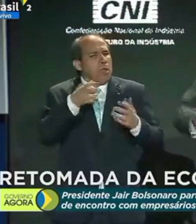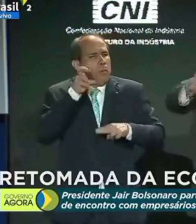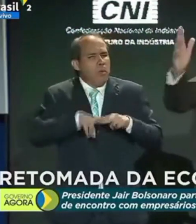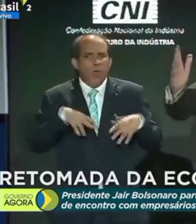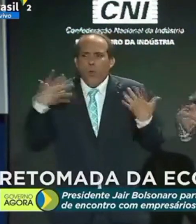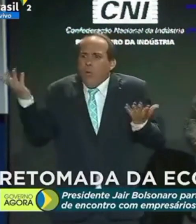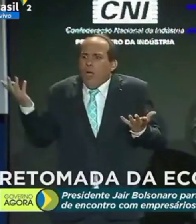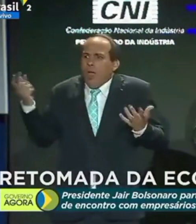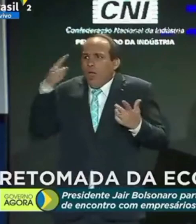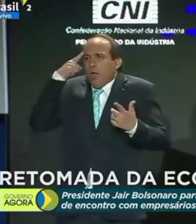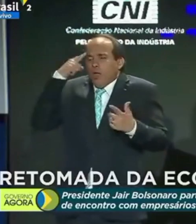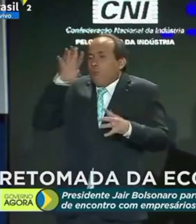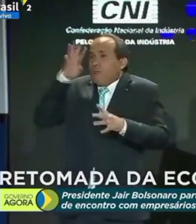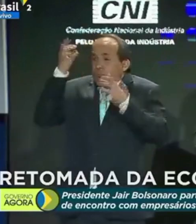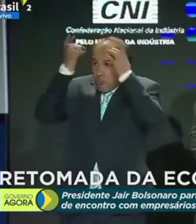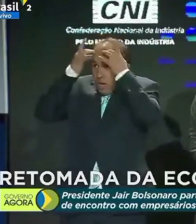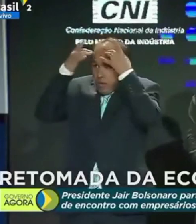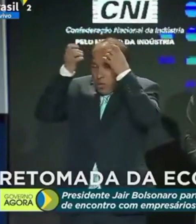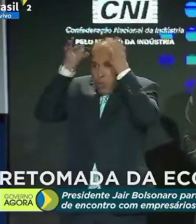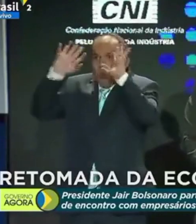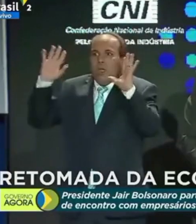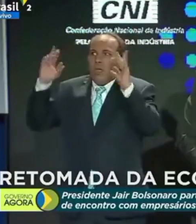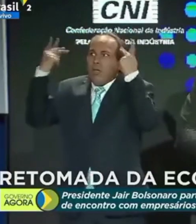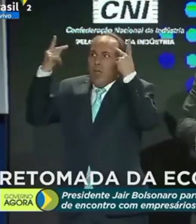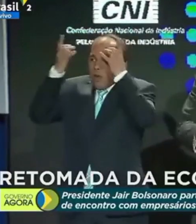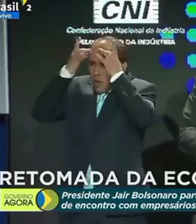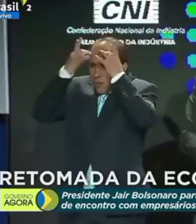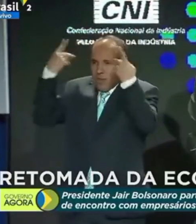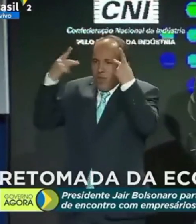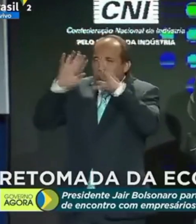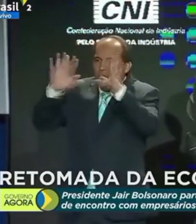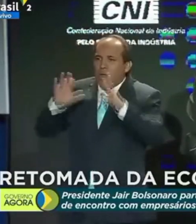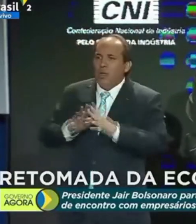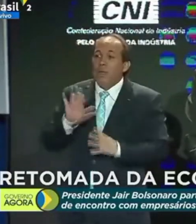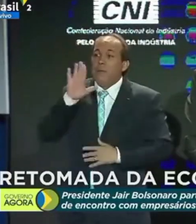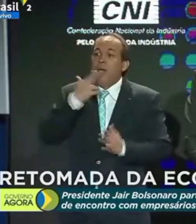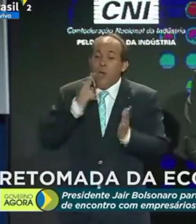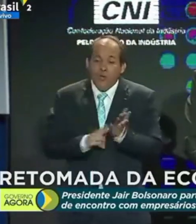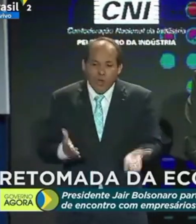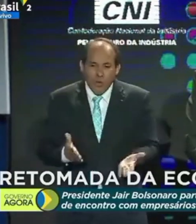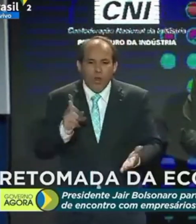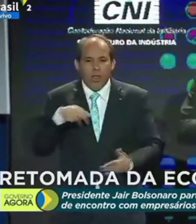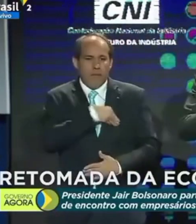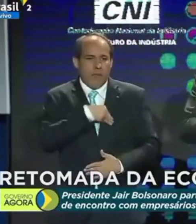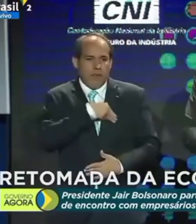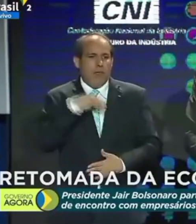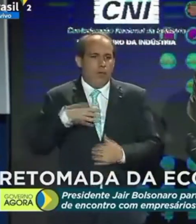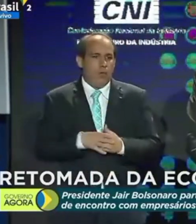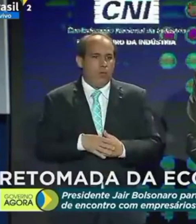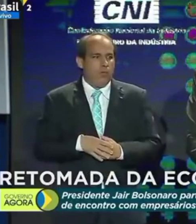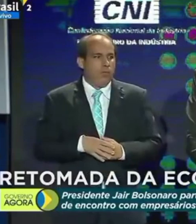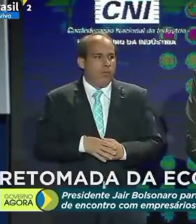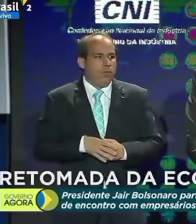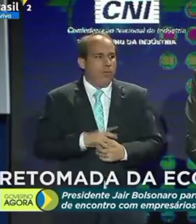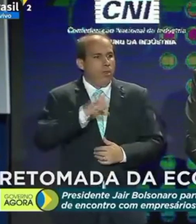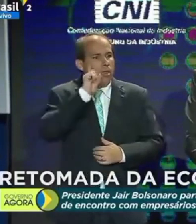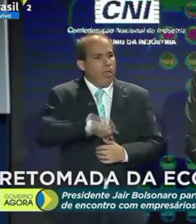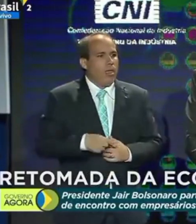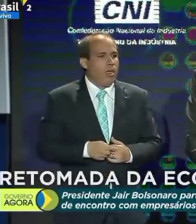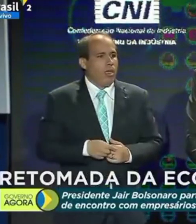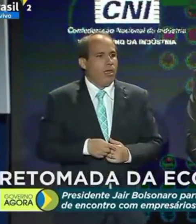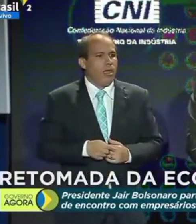para você pega um centavo com a cabeça confiança e confiança Nossa agora é uma missão mas devemos